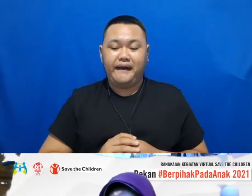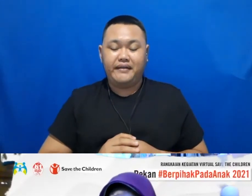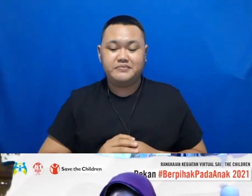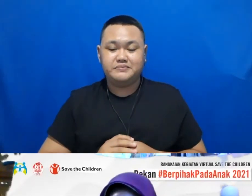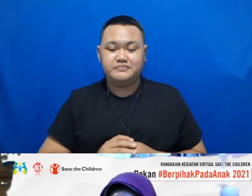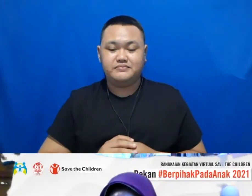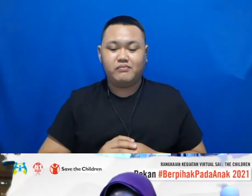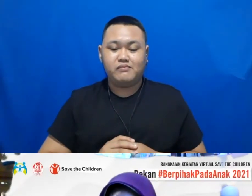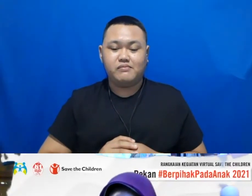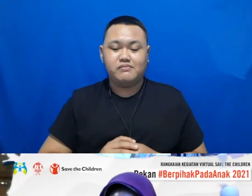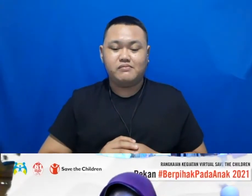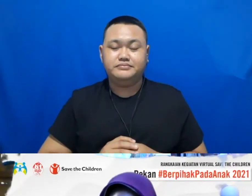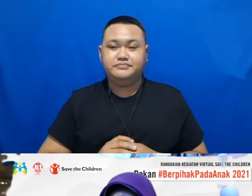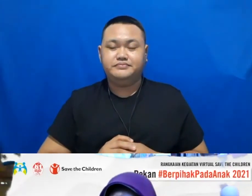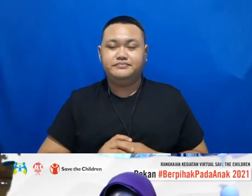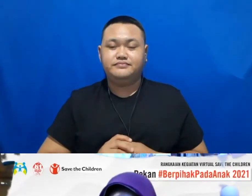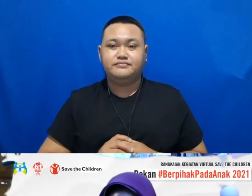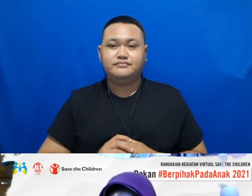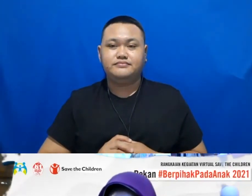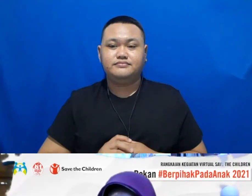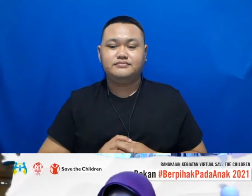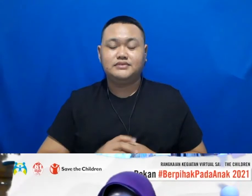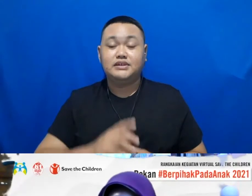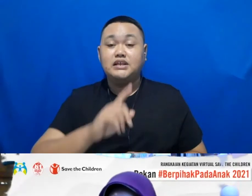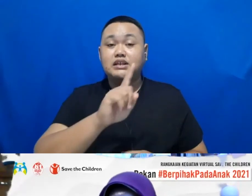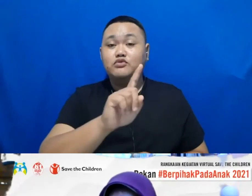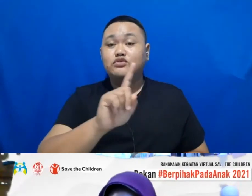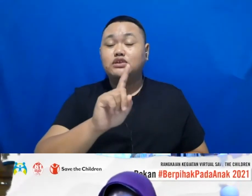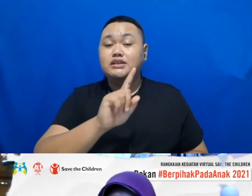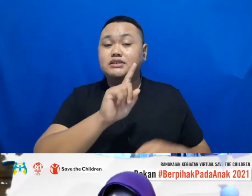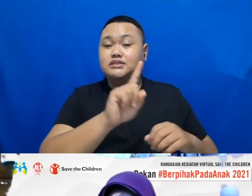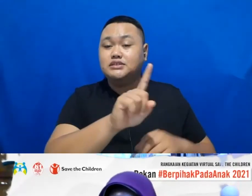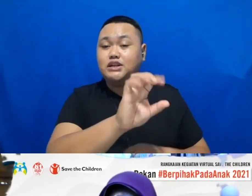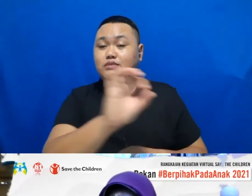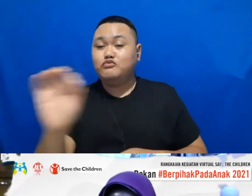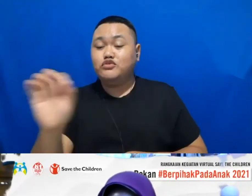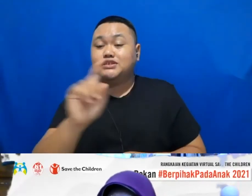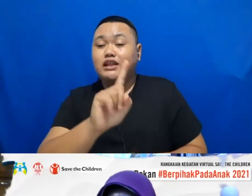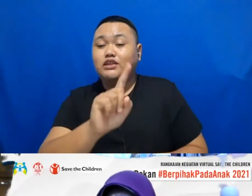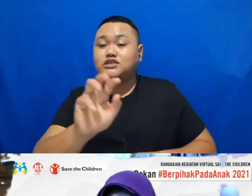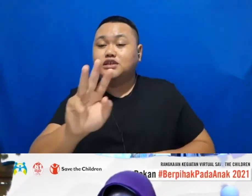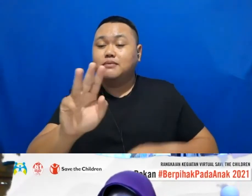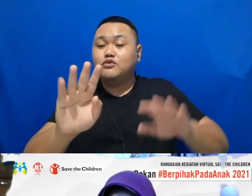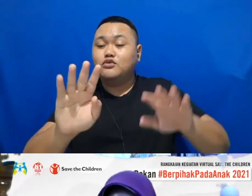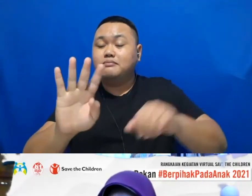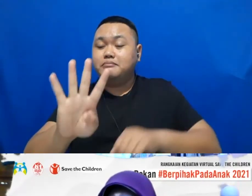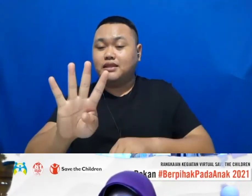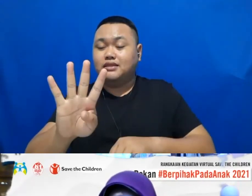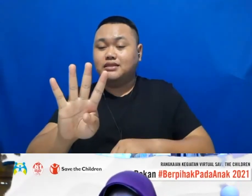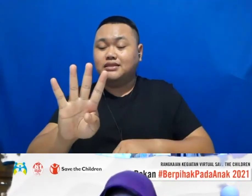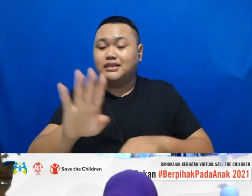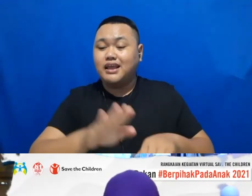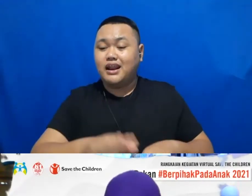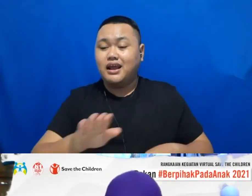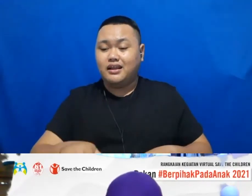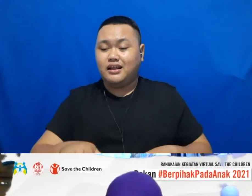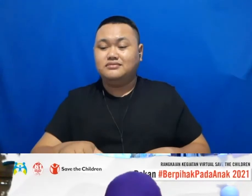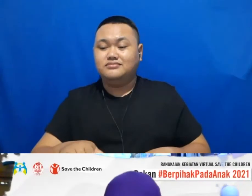untuk memberikan kesempatan bagi laki-laki dan perempuan untuk ikut berlomba dalam satu kegiatan